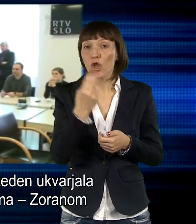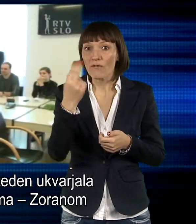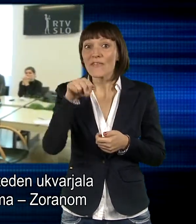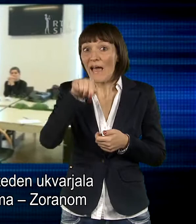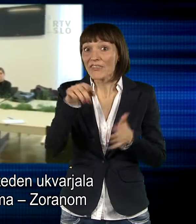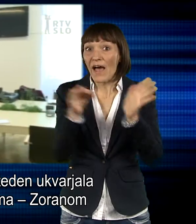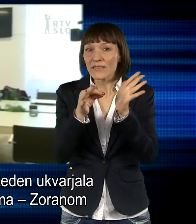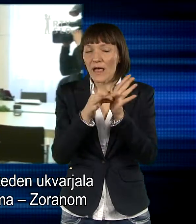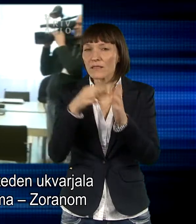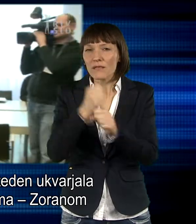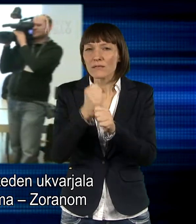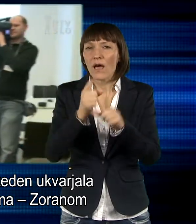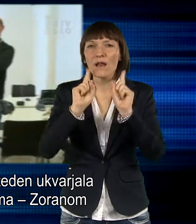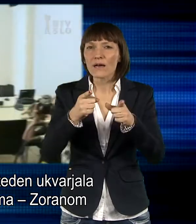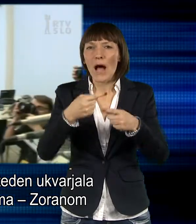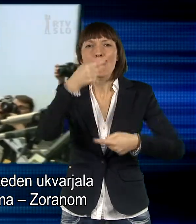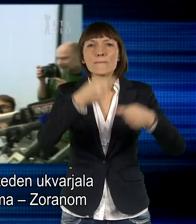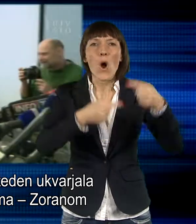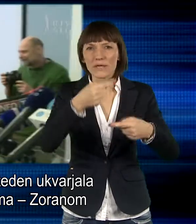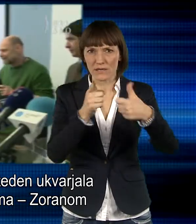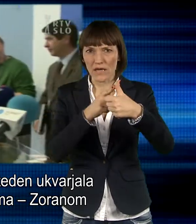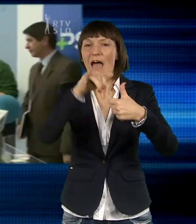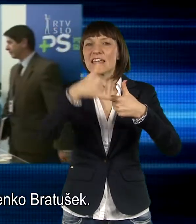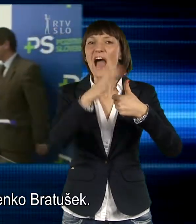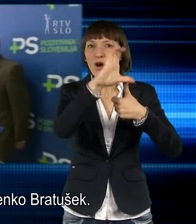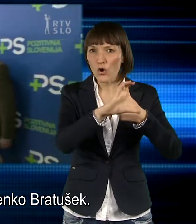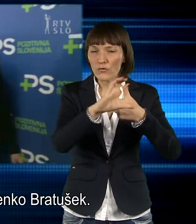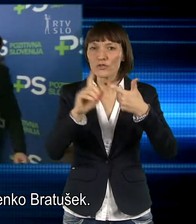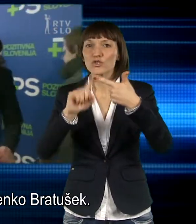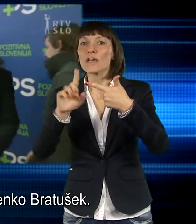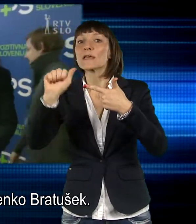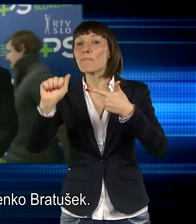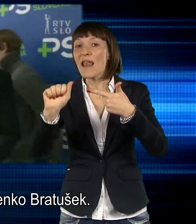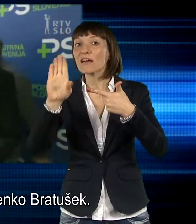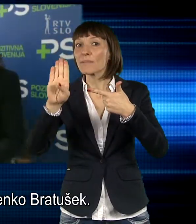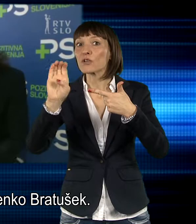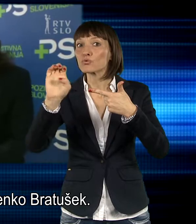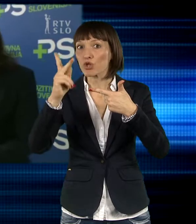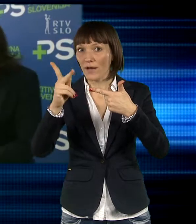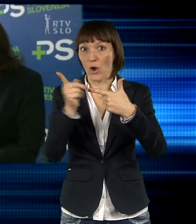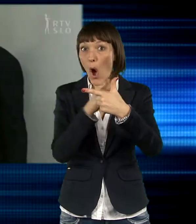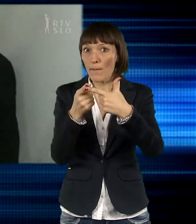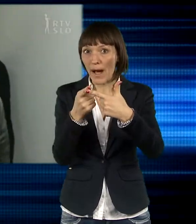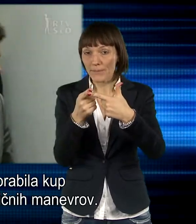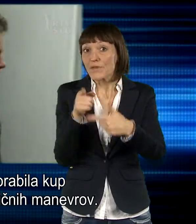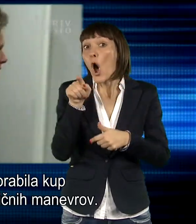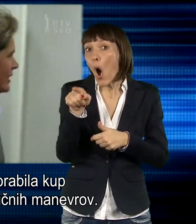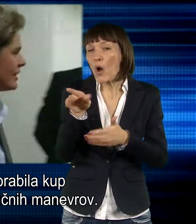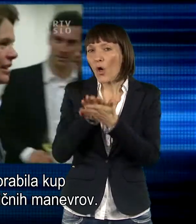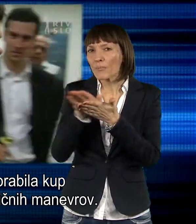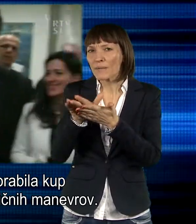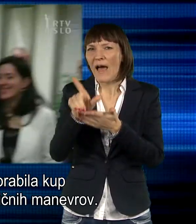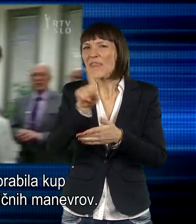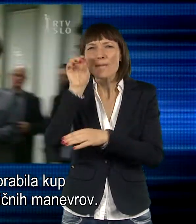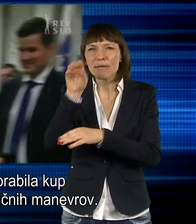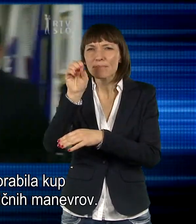Slovenija se je ta teden ukvarjala z dvema politikoma, Zoranom Jankovićem in Alenko Bratušek. Slednja je uporabila